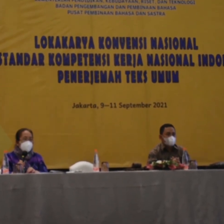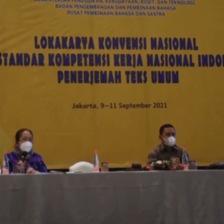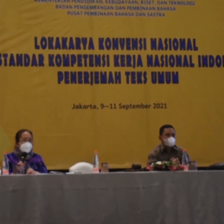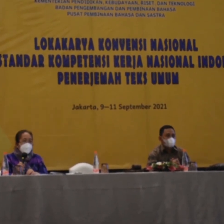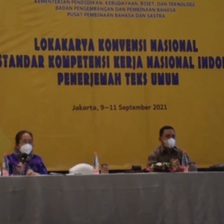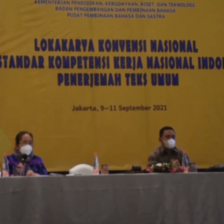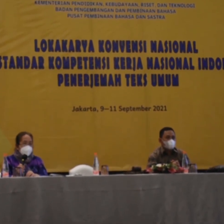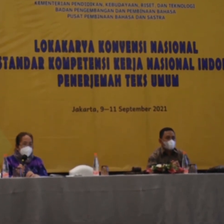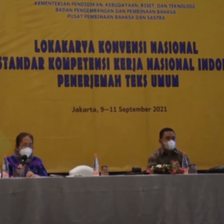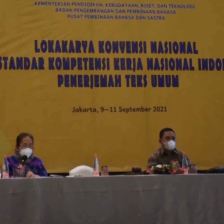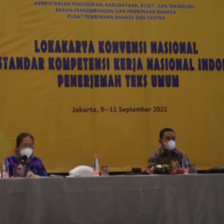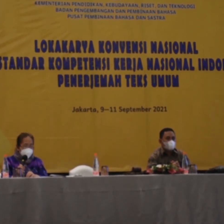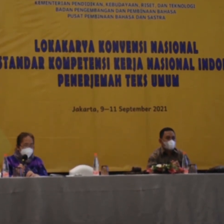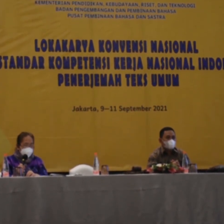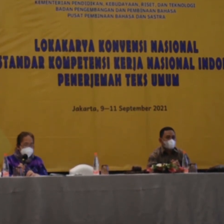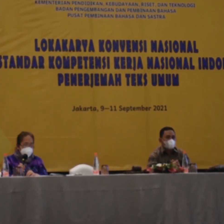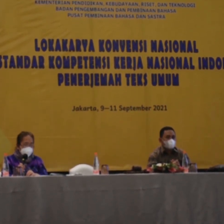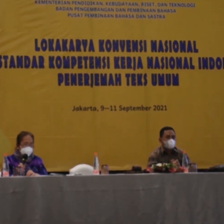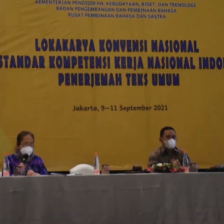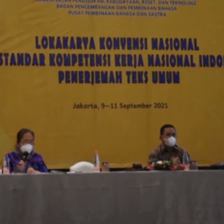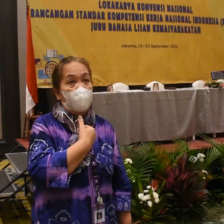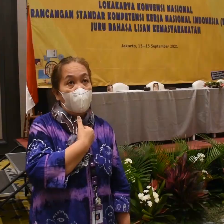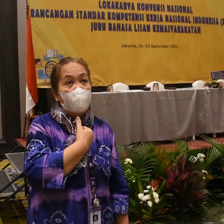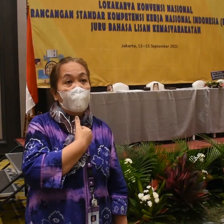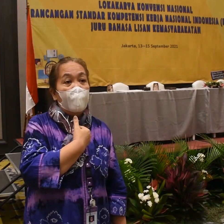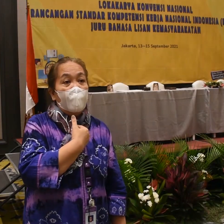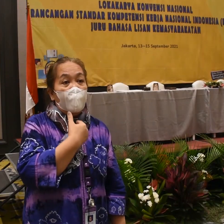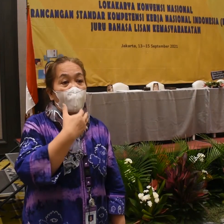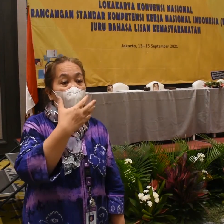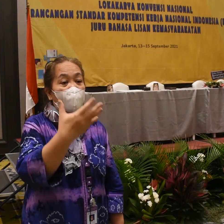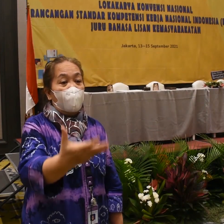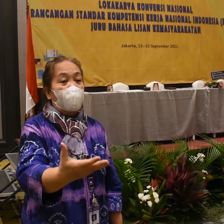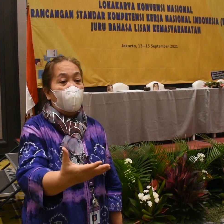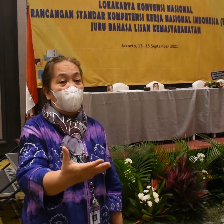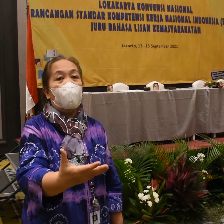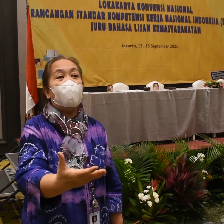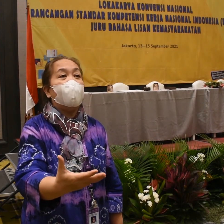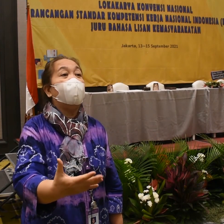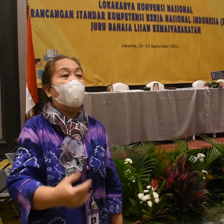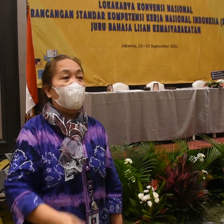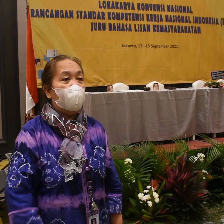pelaku, tapi juga kepada si pemberi kerja.